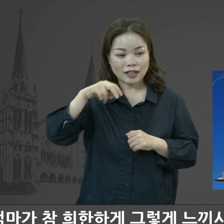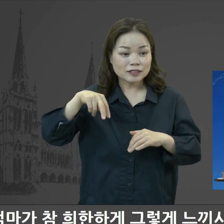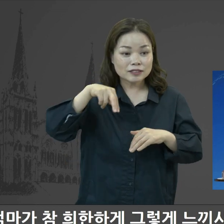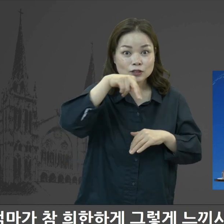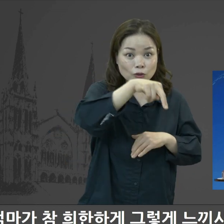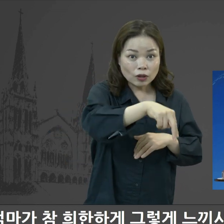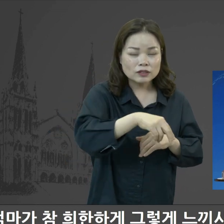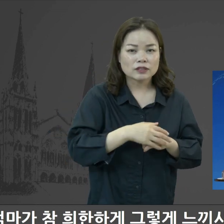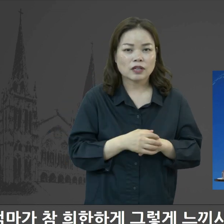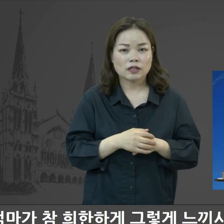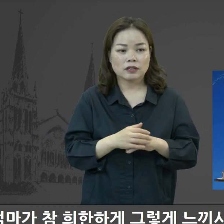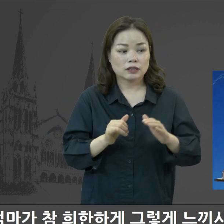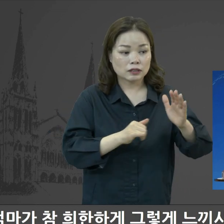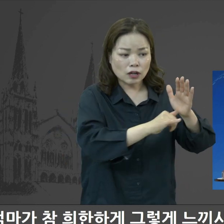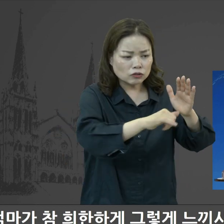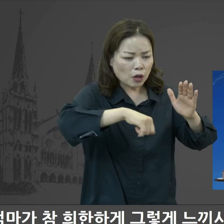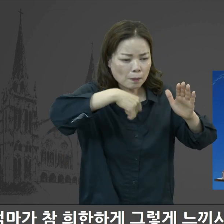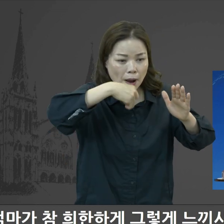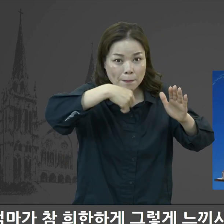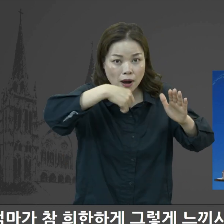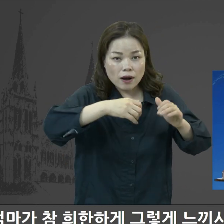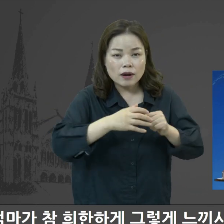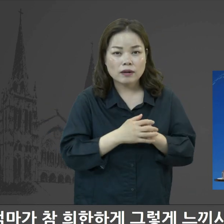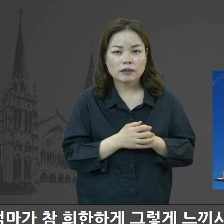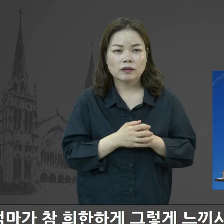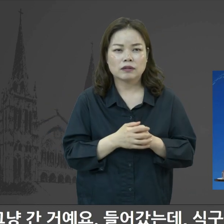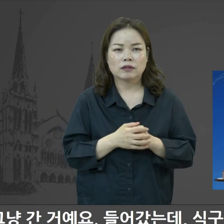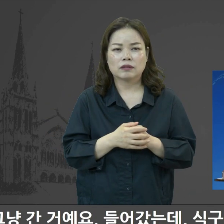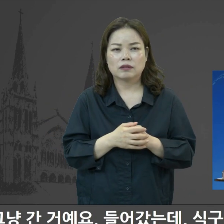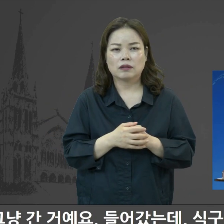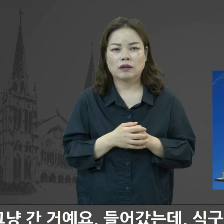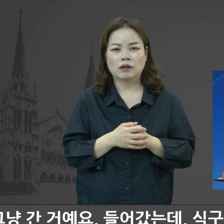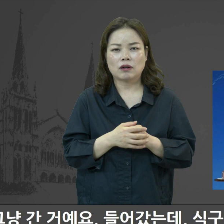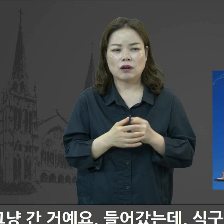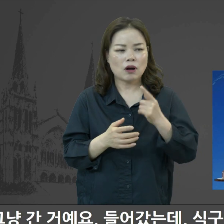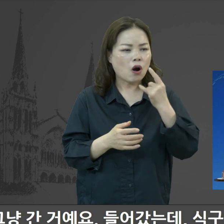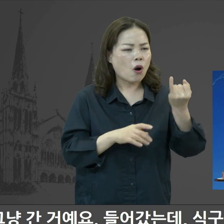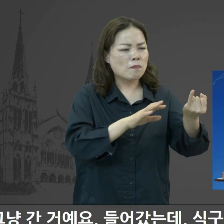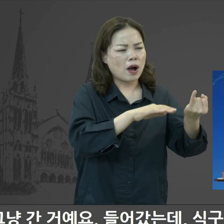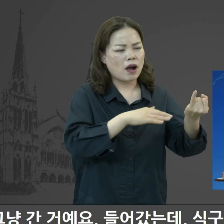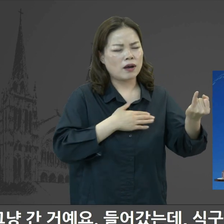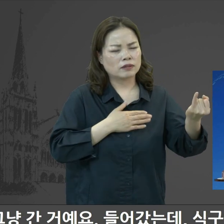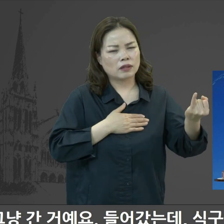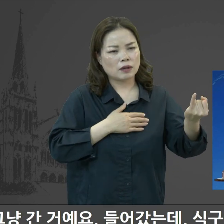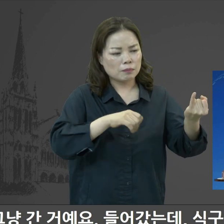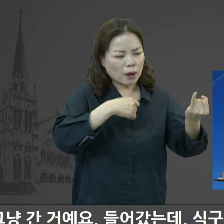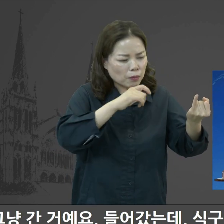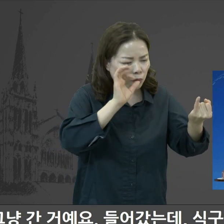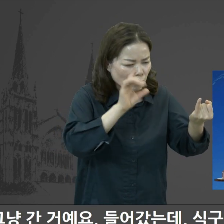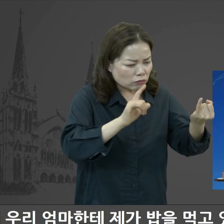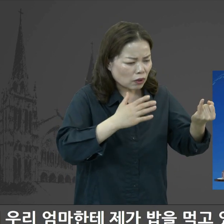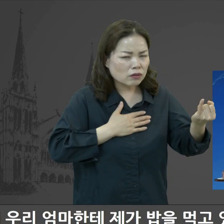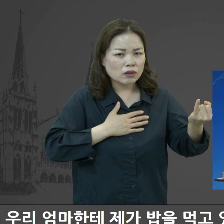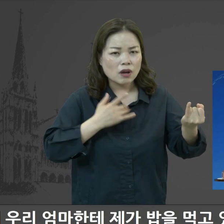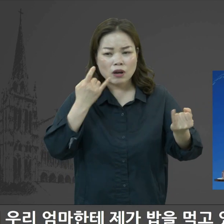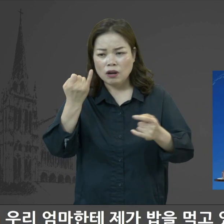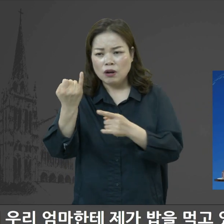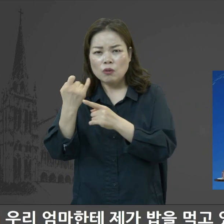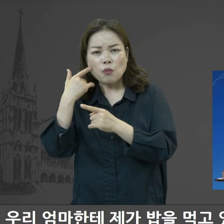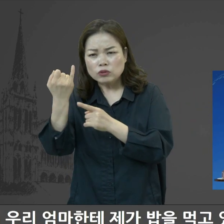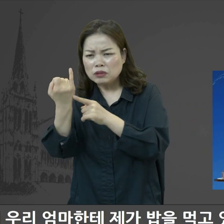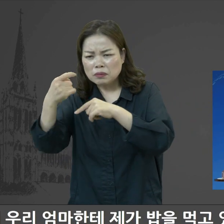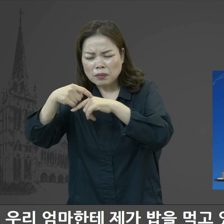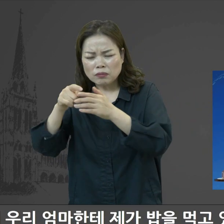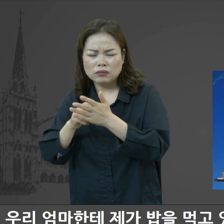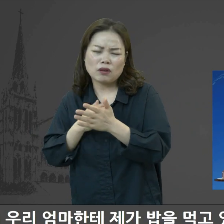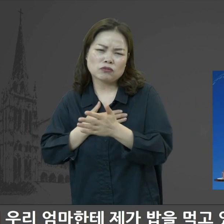들어갔는데 식구들이요 밥을 먹고 있어요. 근데 우리 엄마한테 제가 밥을 먹고 있는 모습을 보는데 내 마음속에